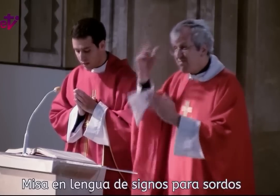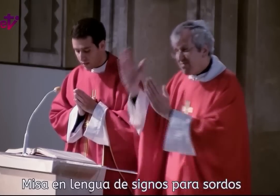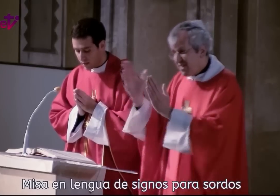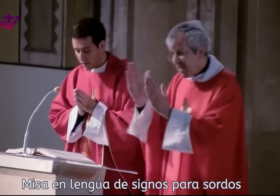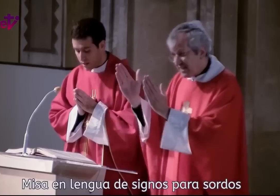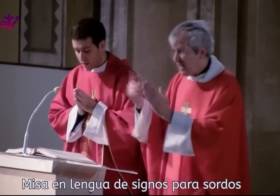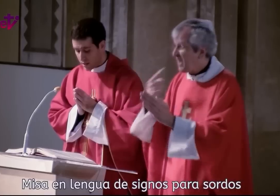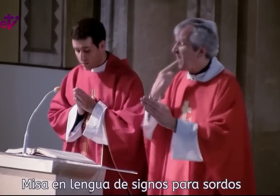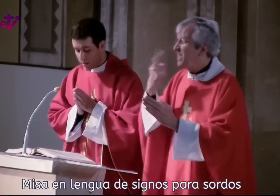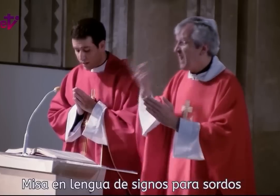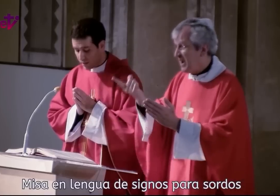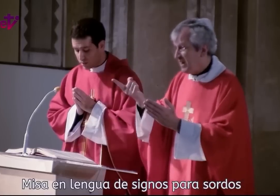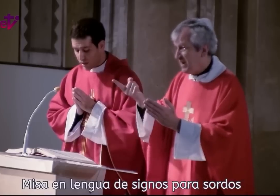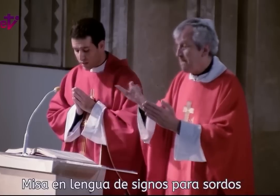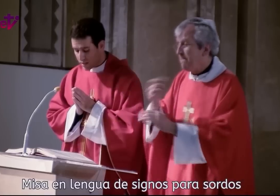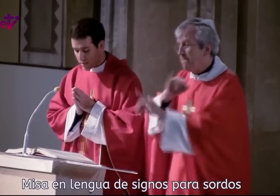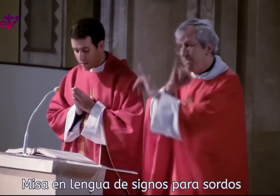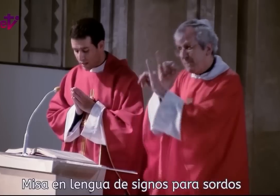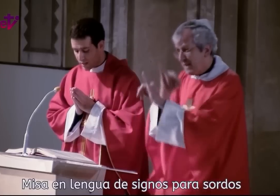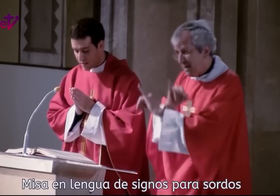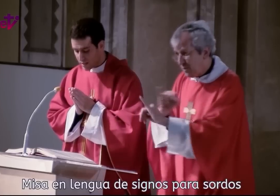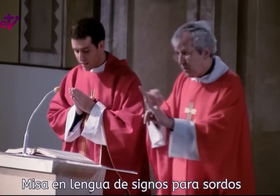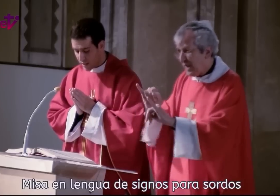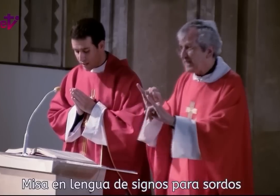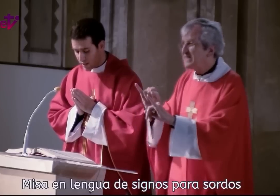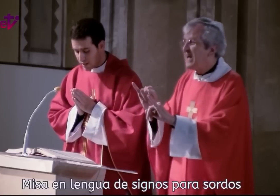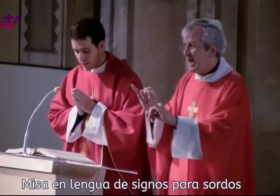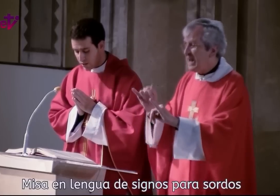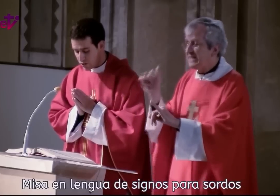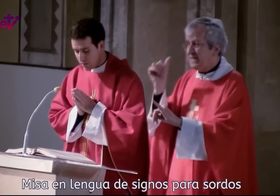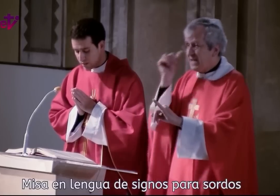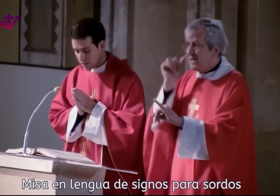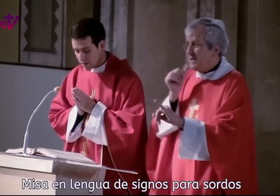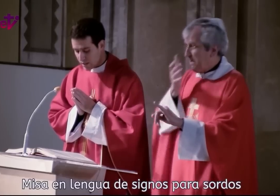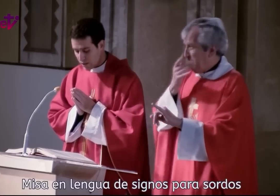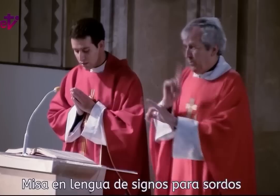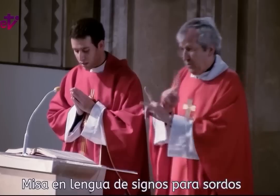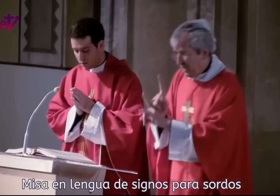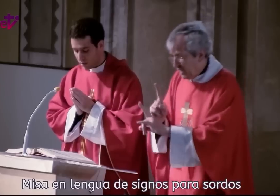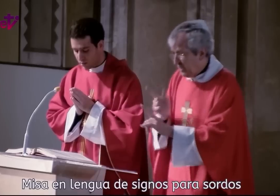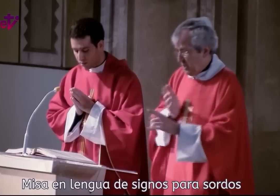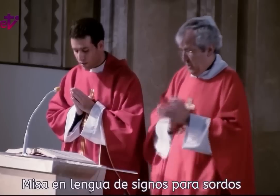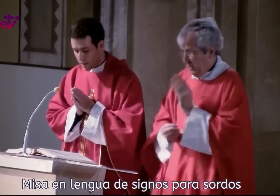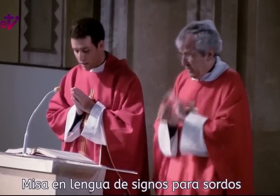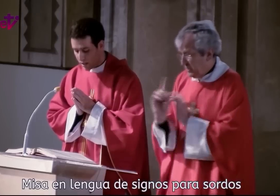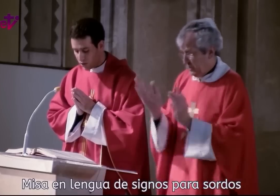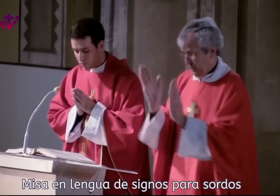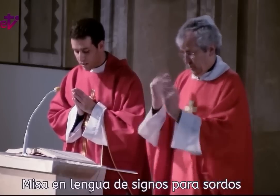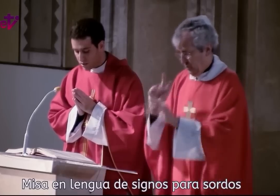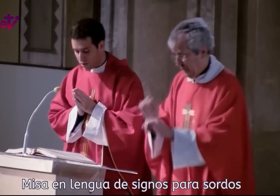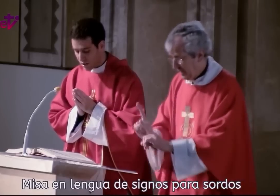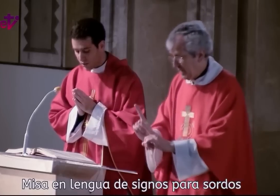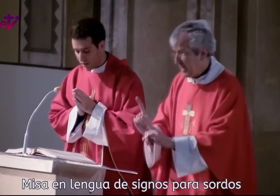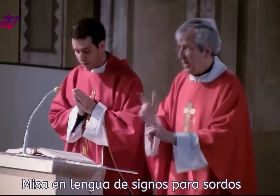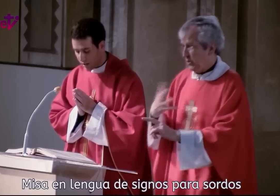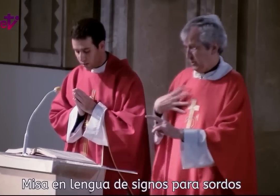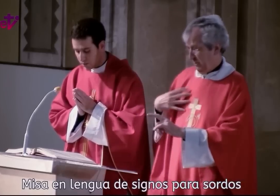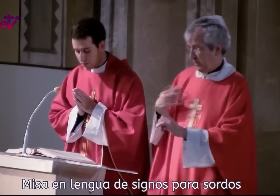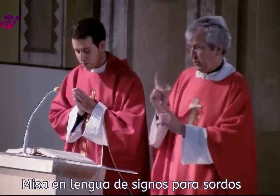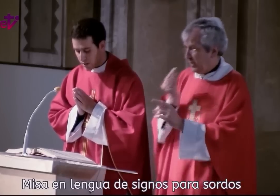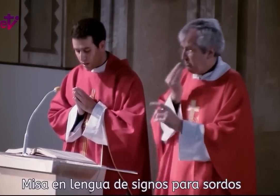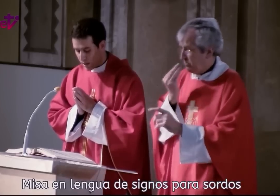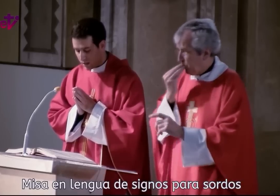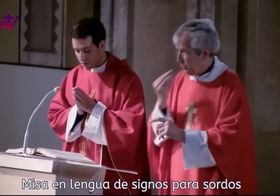que dirán: bienaventuradas las estériles y los vientres que no han dado a luz y los pechos que no han